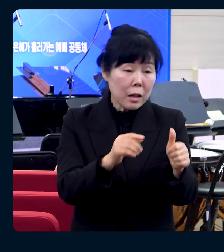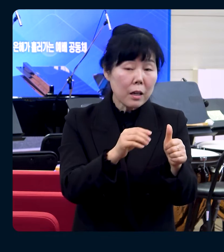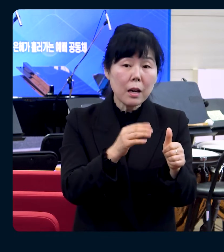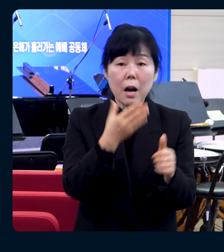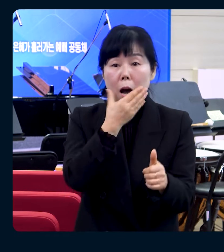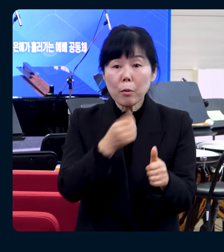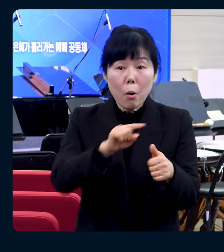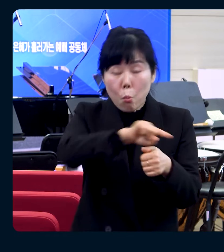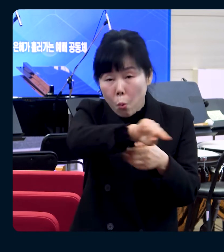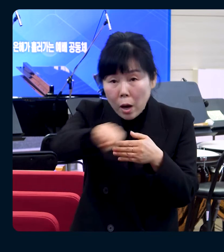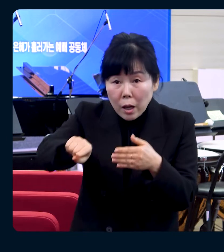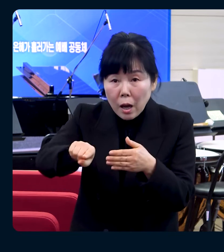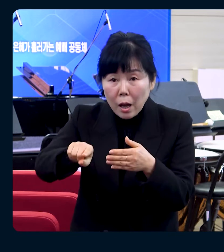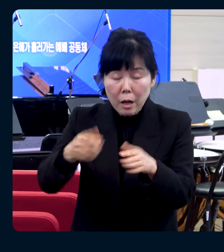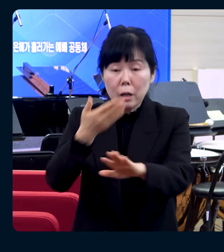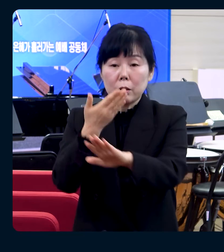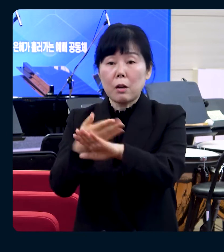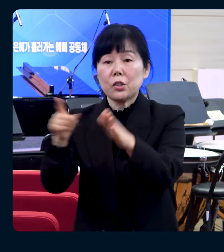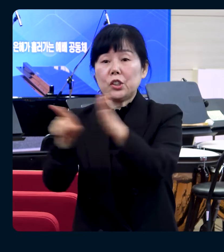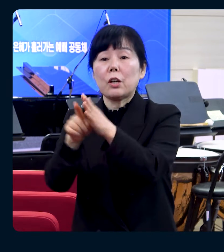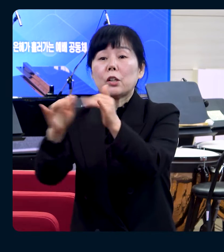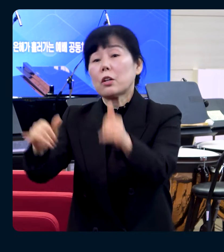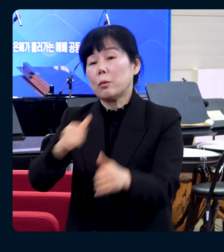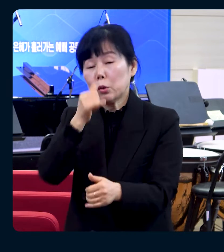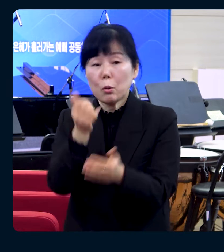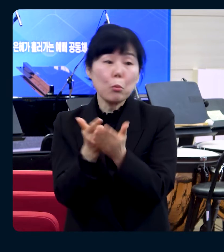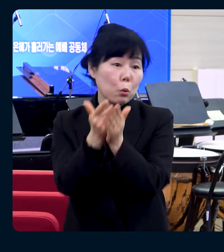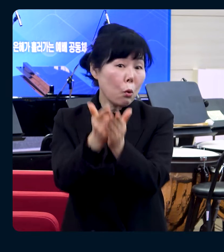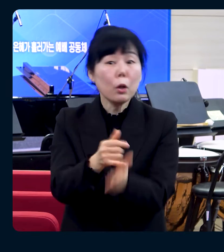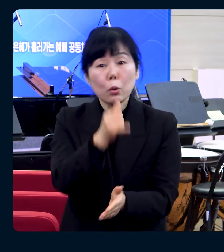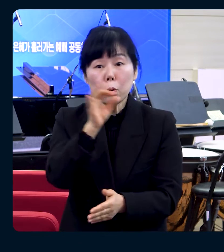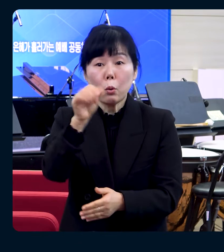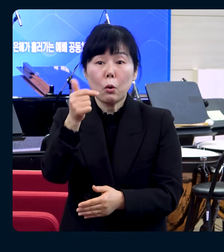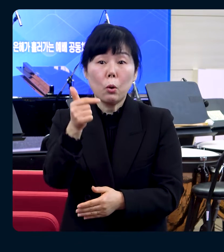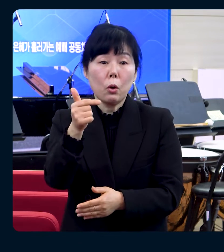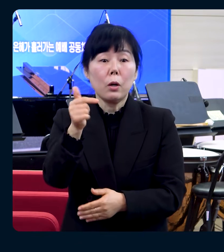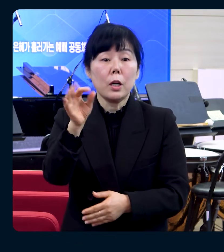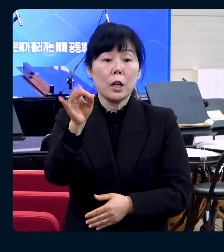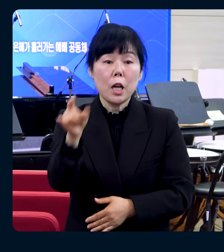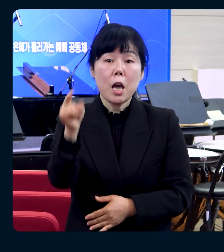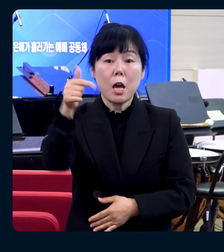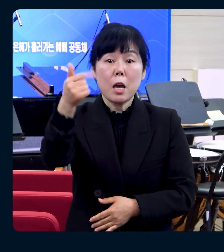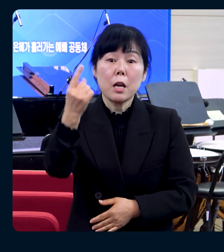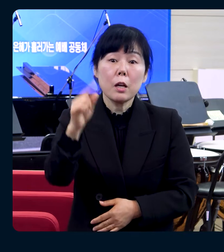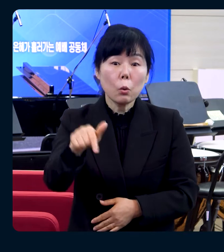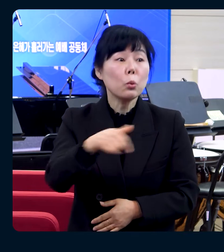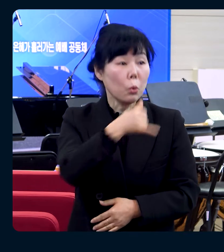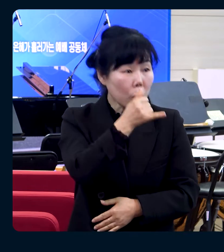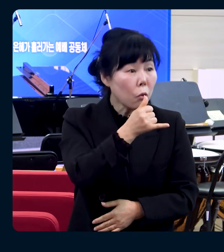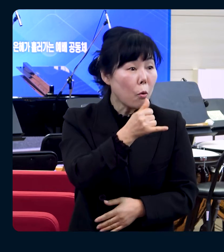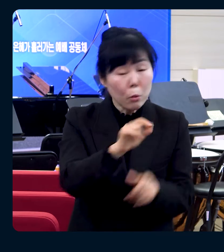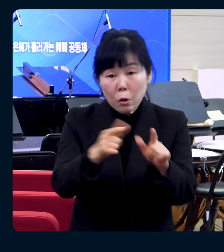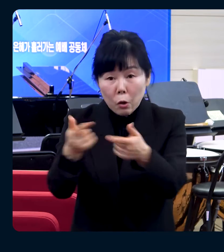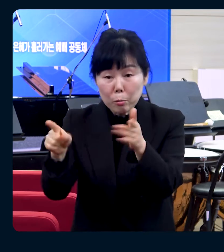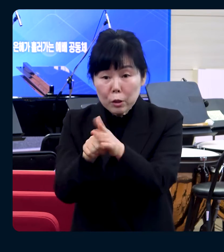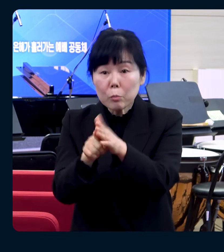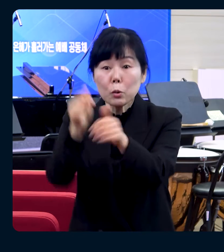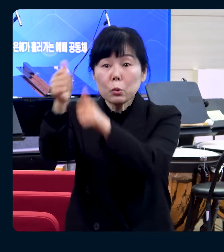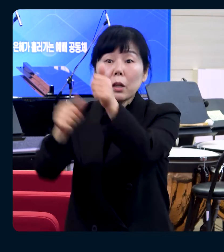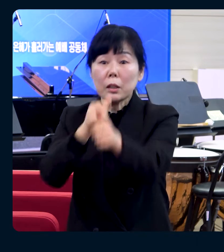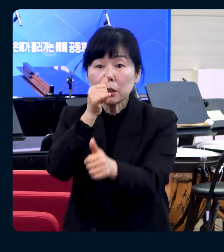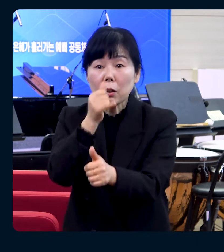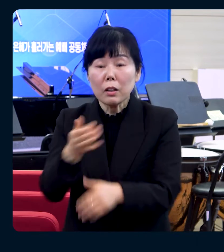있었습니다. 성경에 그게 나오죠. 뭐 노아도 나오고 에녹도 나오고. 그러나 지금 우리의 신앙과